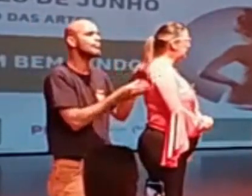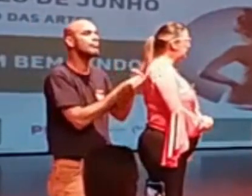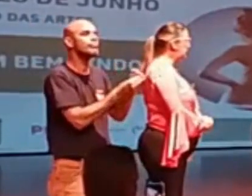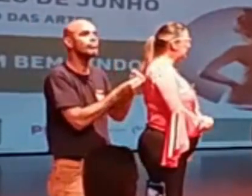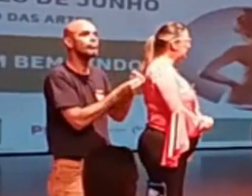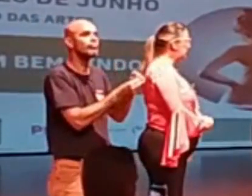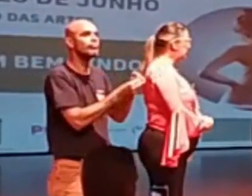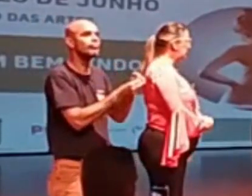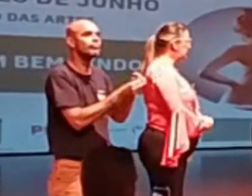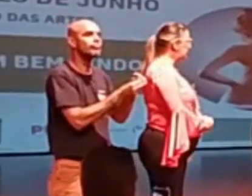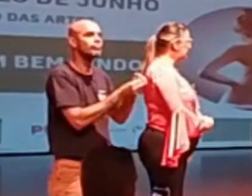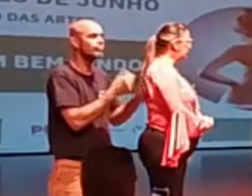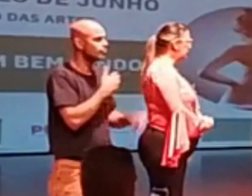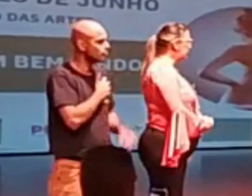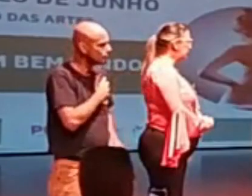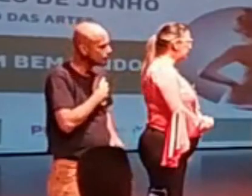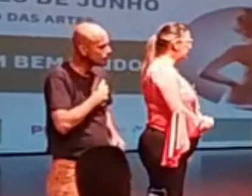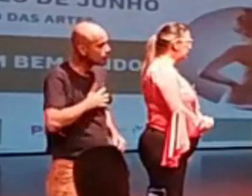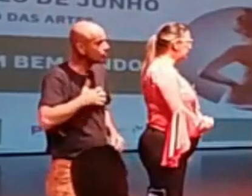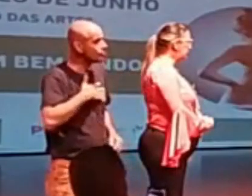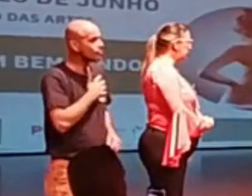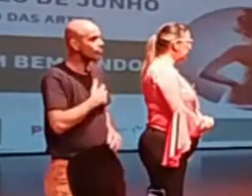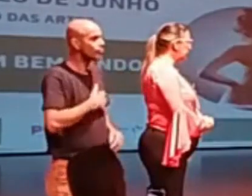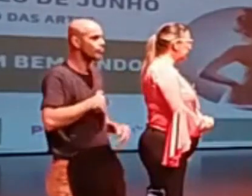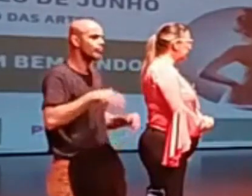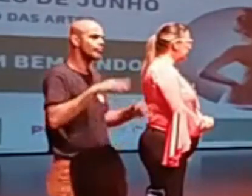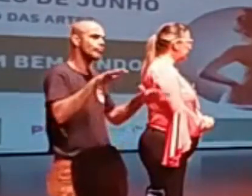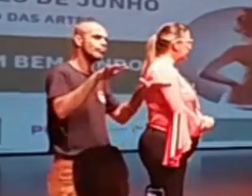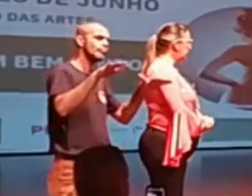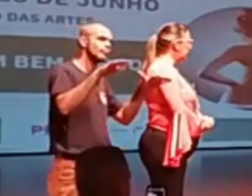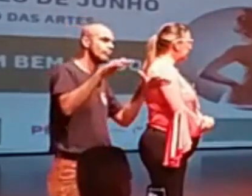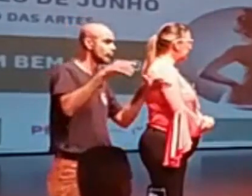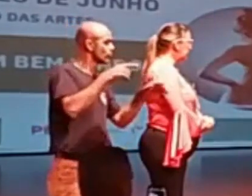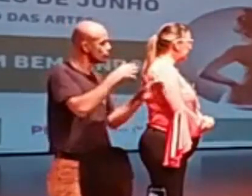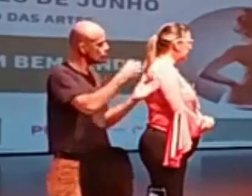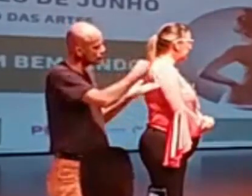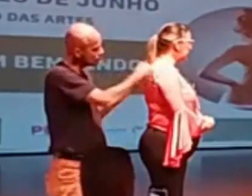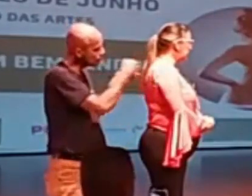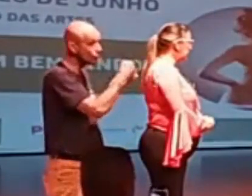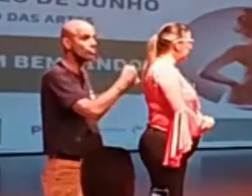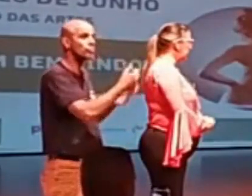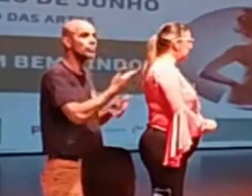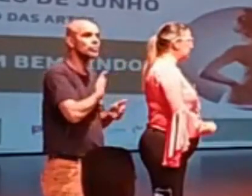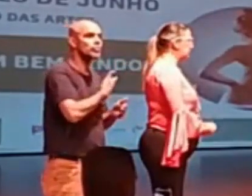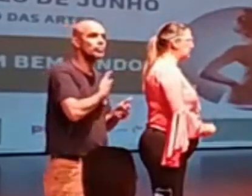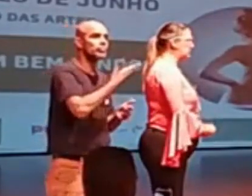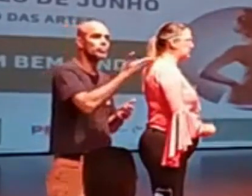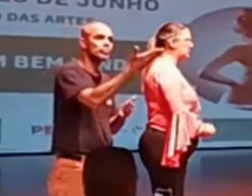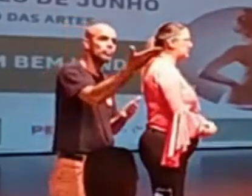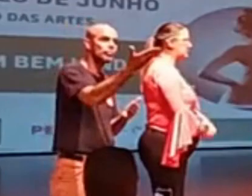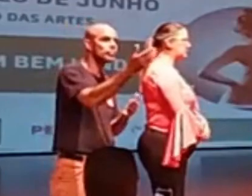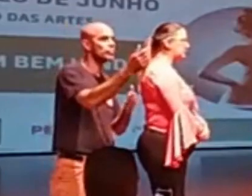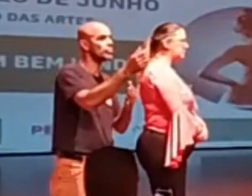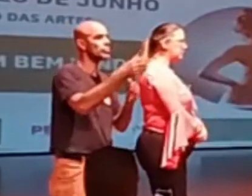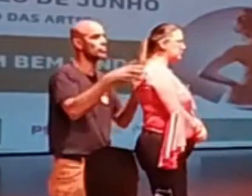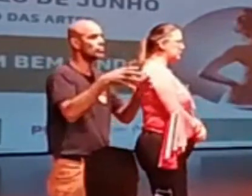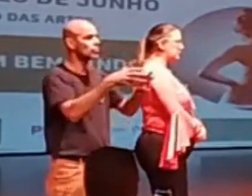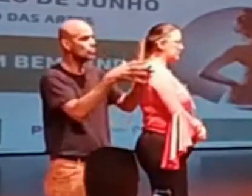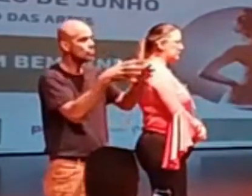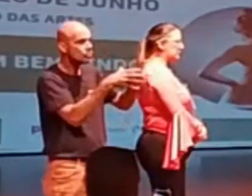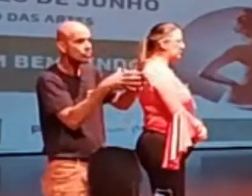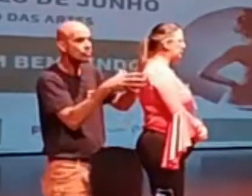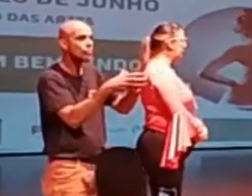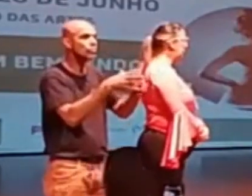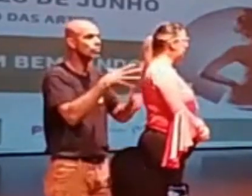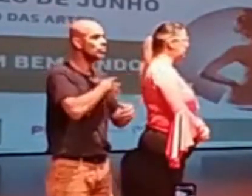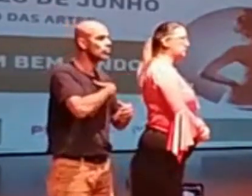um grande privilégio poder contar com vocês aqui, porque a gente pensa que tem colegas nossos de corporação e tem colegas